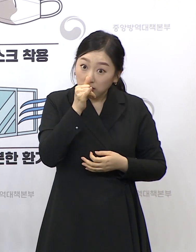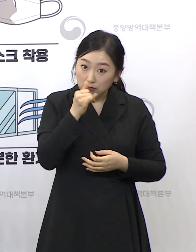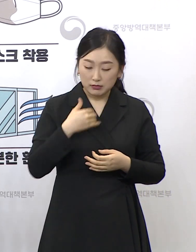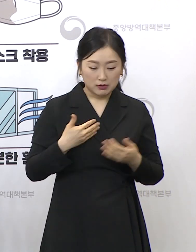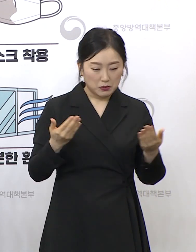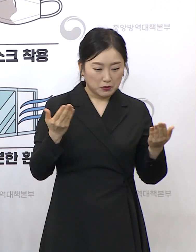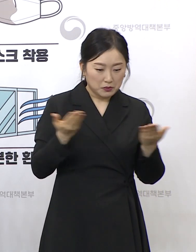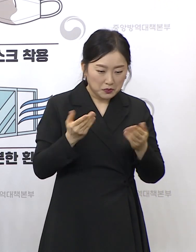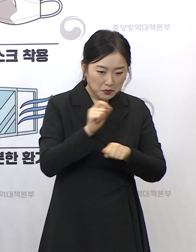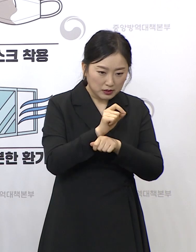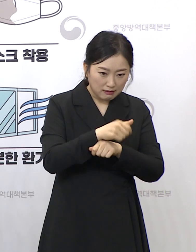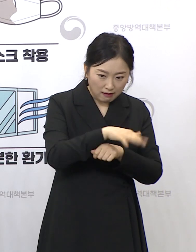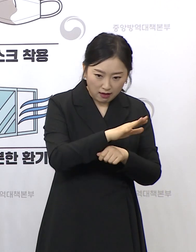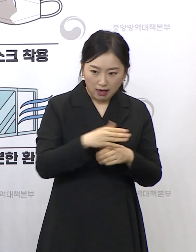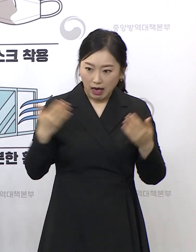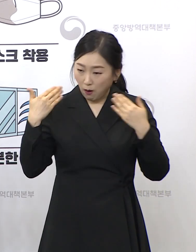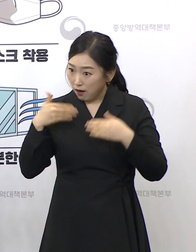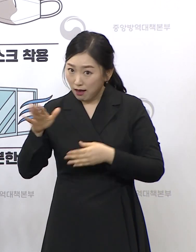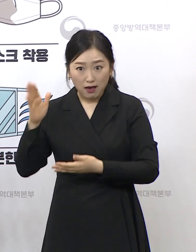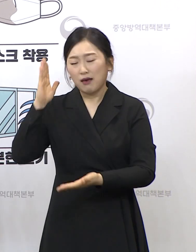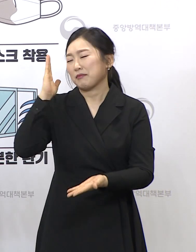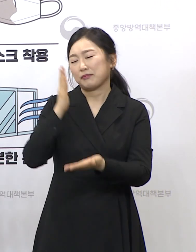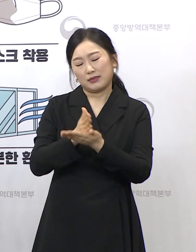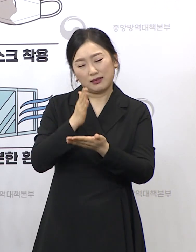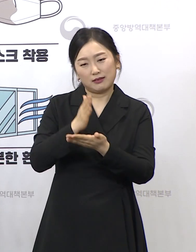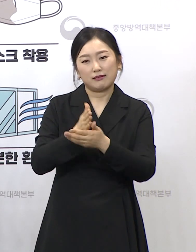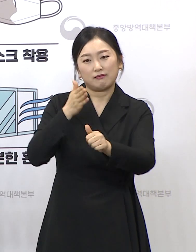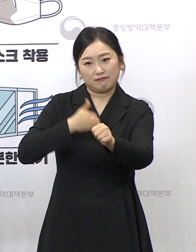출근 또는 등교를 하지 말아 주시기 바랍니다.